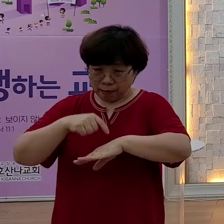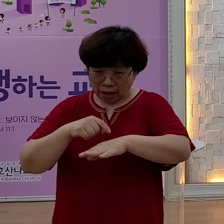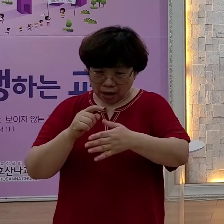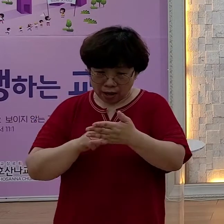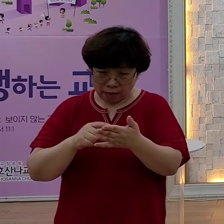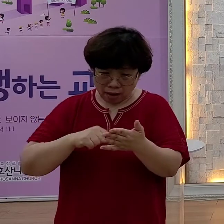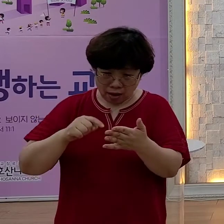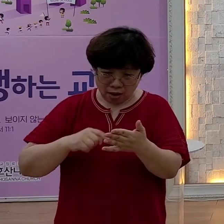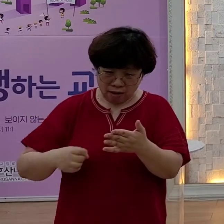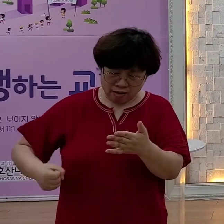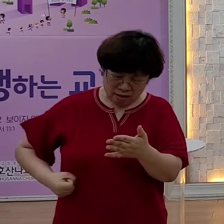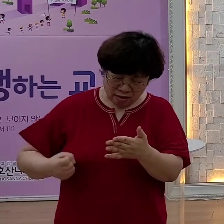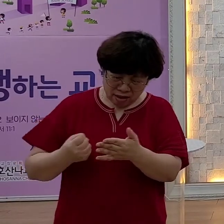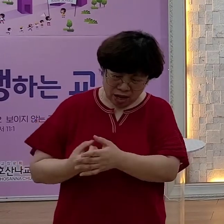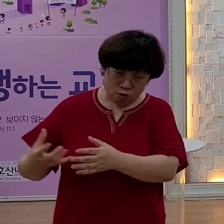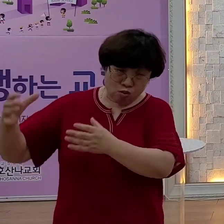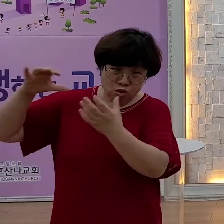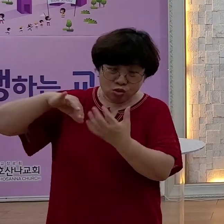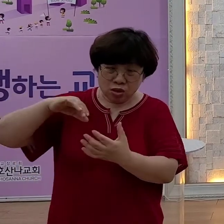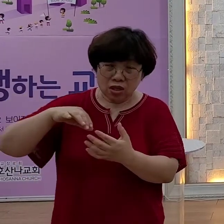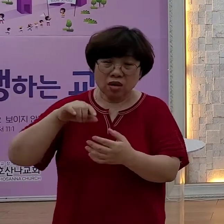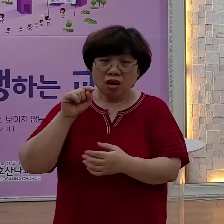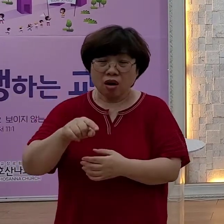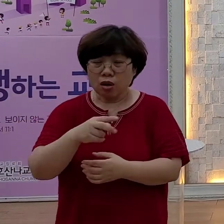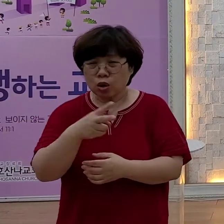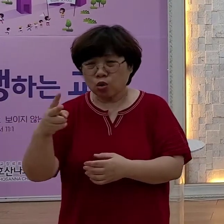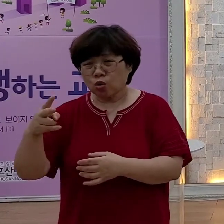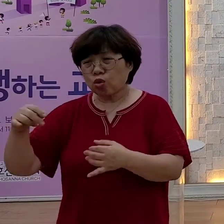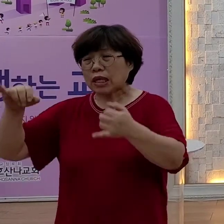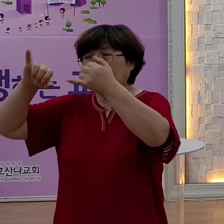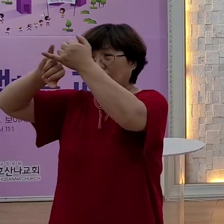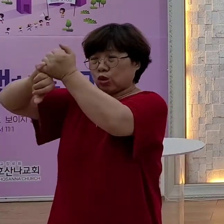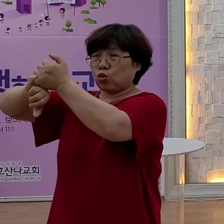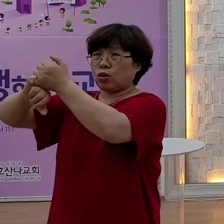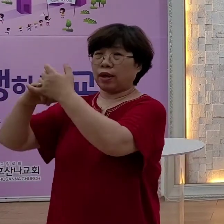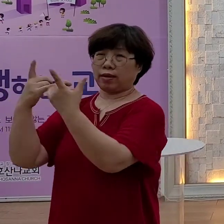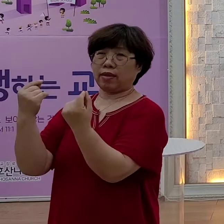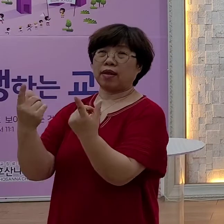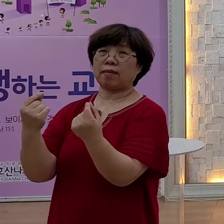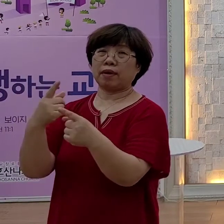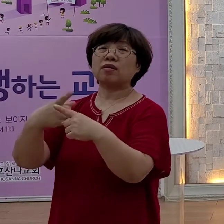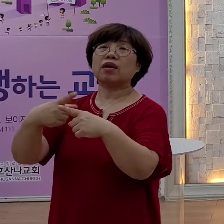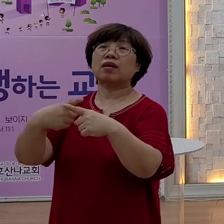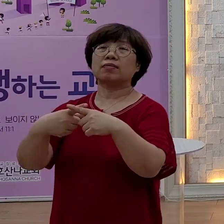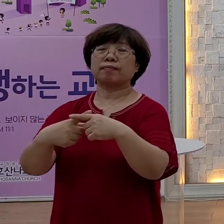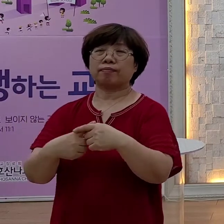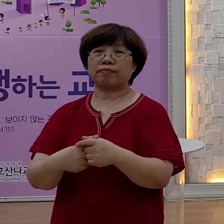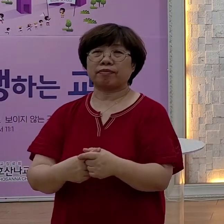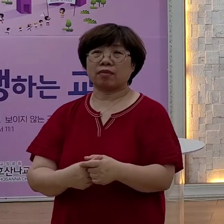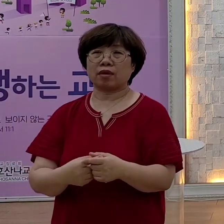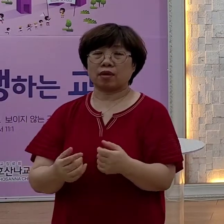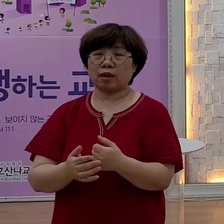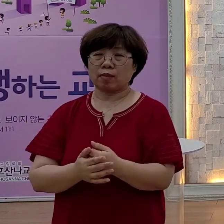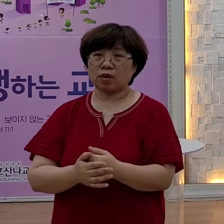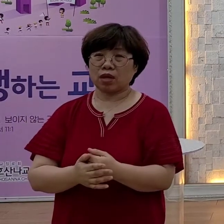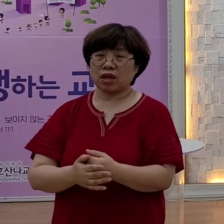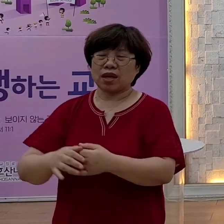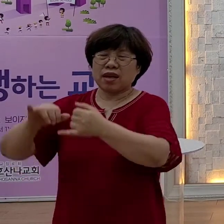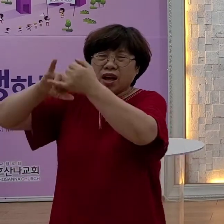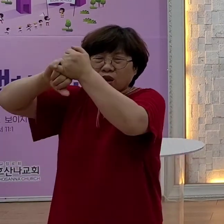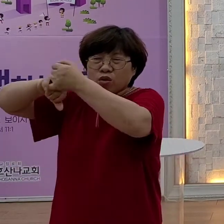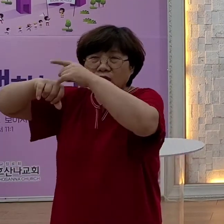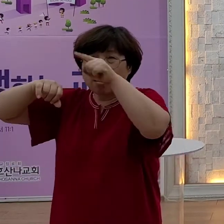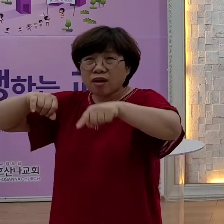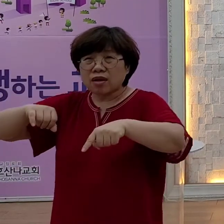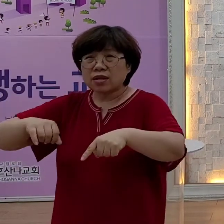결단의 마음을 부어주신 것도 일종의 서원이다라는 것이죠. 이게 다 서원인데 그 서원한 것을 어떻게